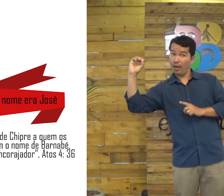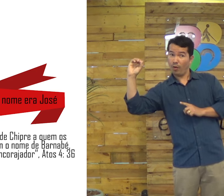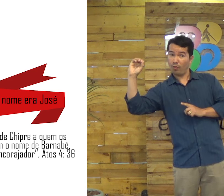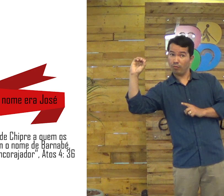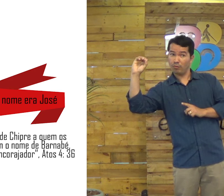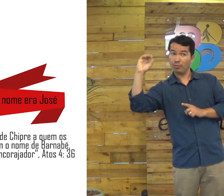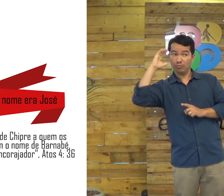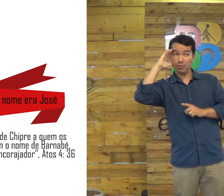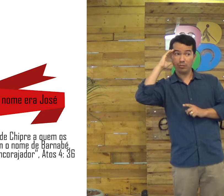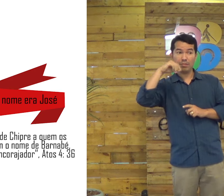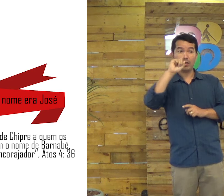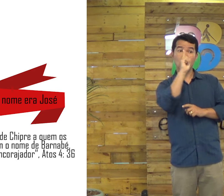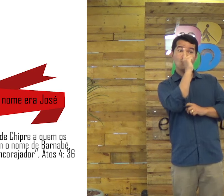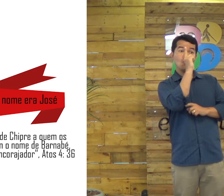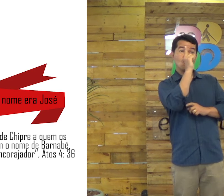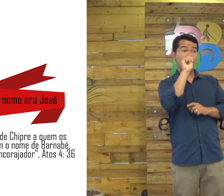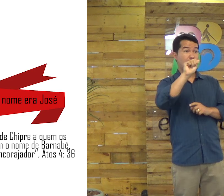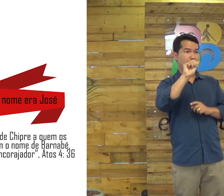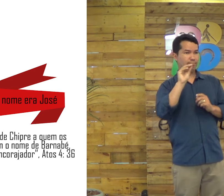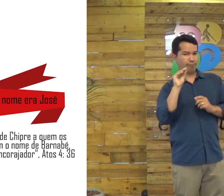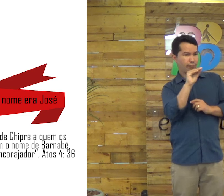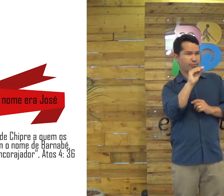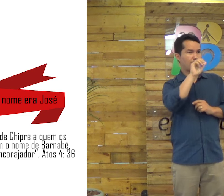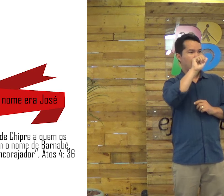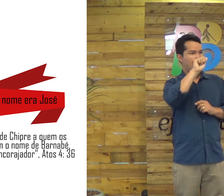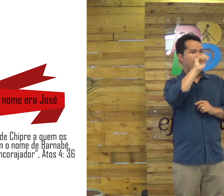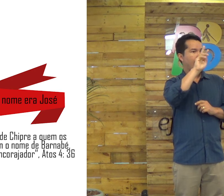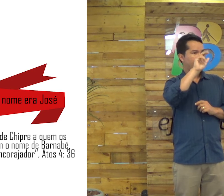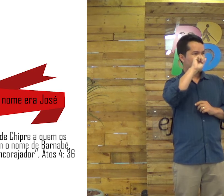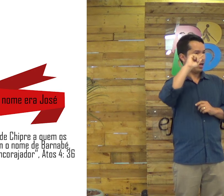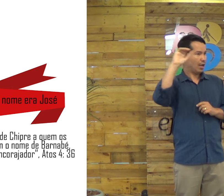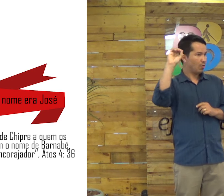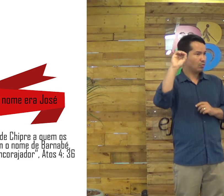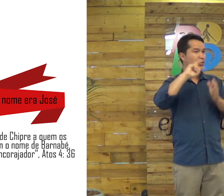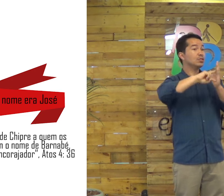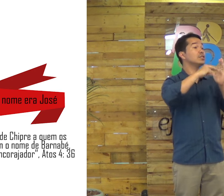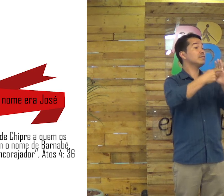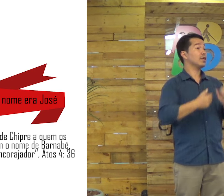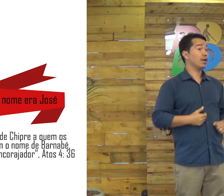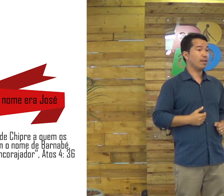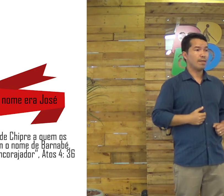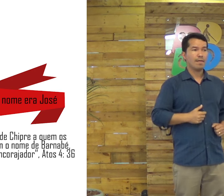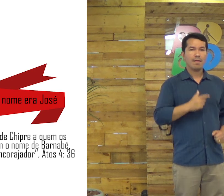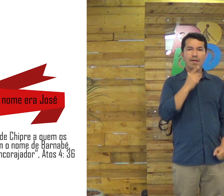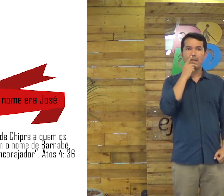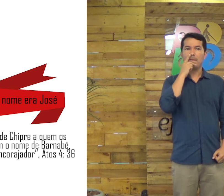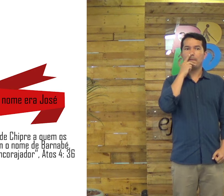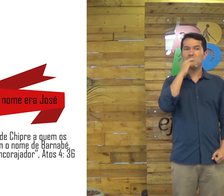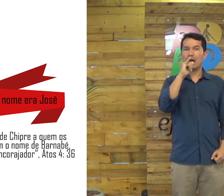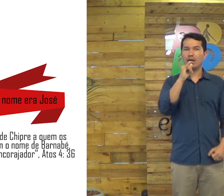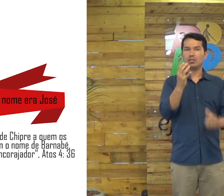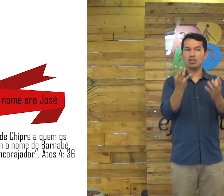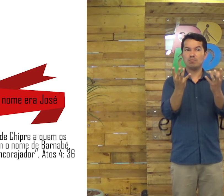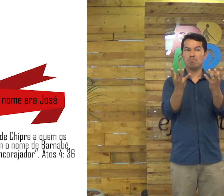Abraão. Entendeu? Um A a mais. Deus colocou ele no nome. Que significa o quê? Pai